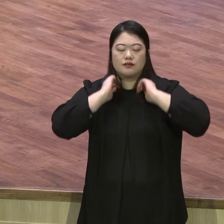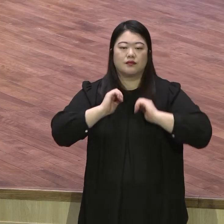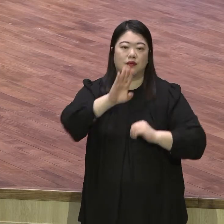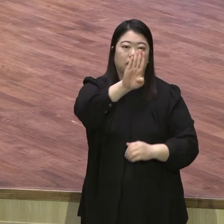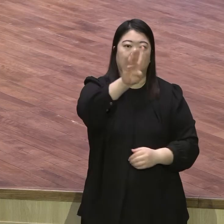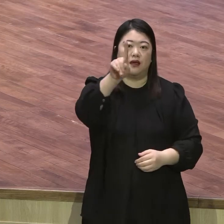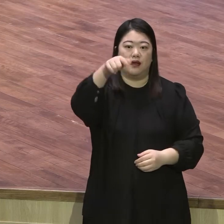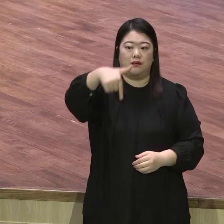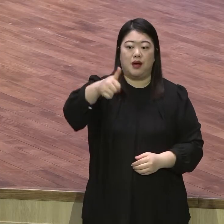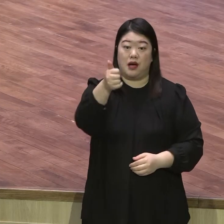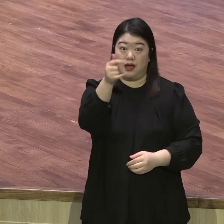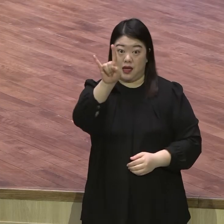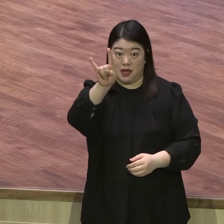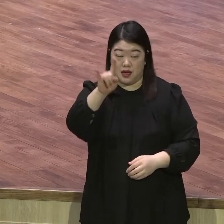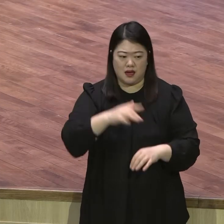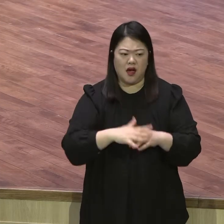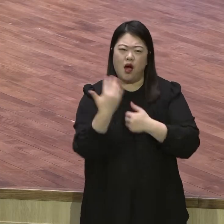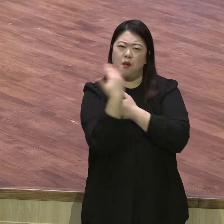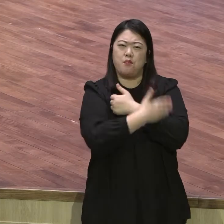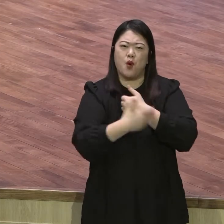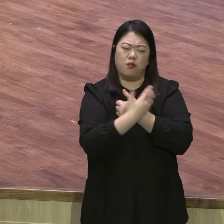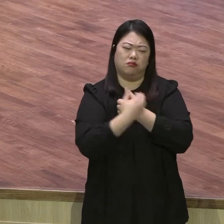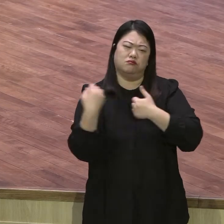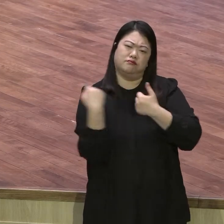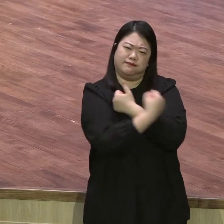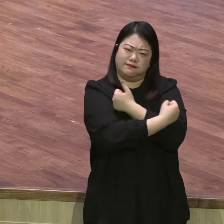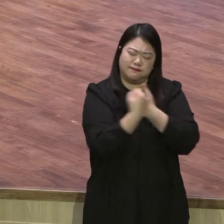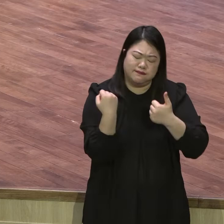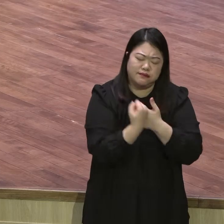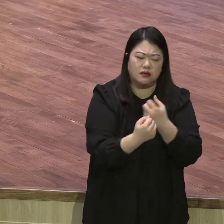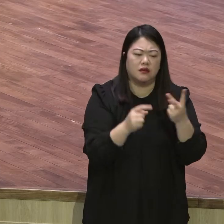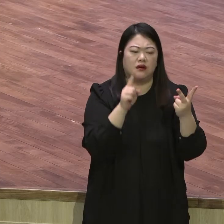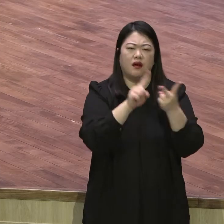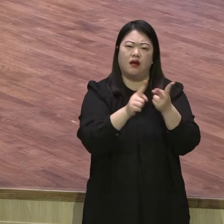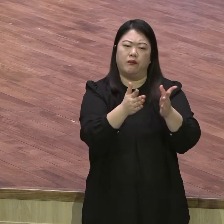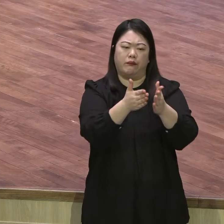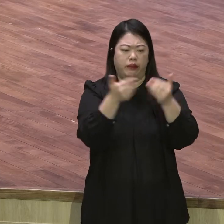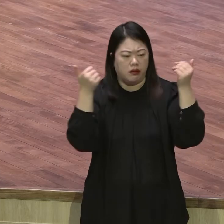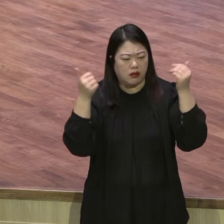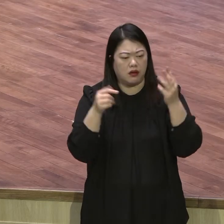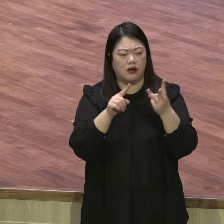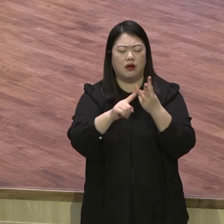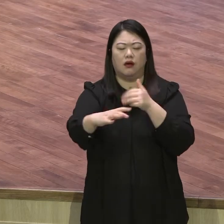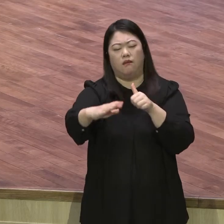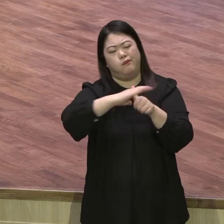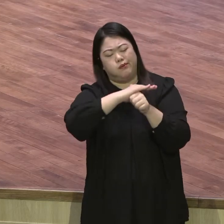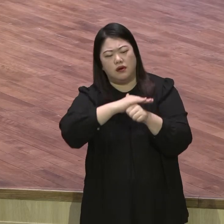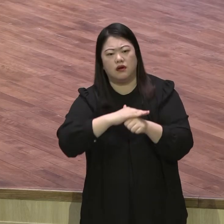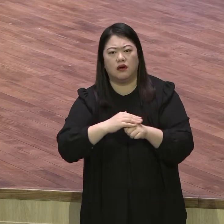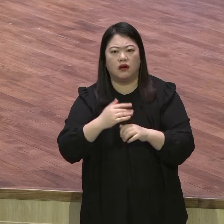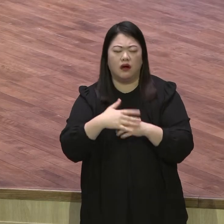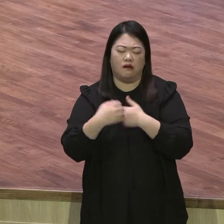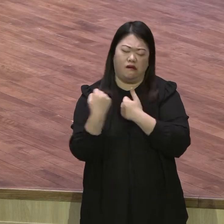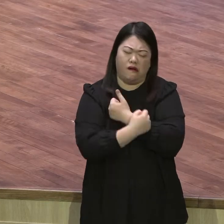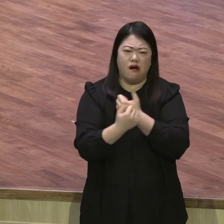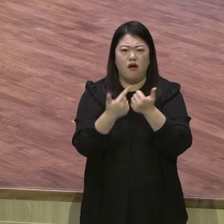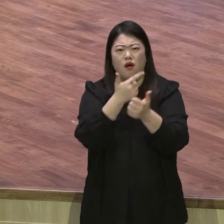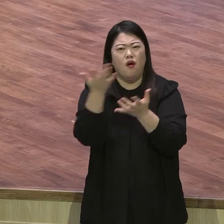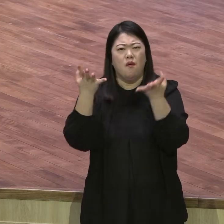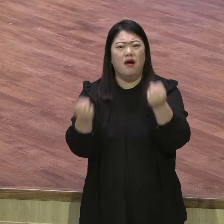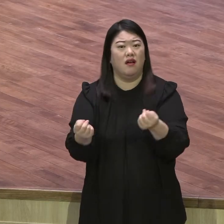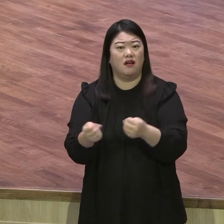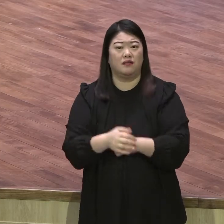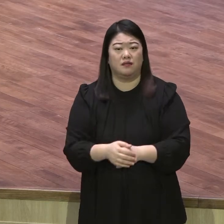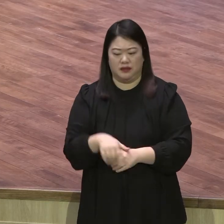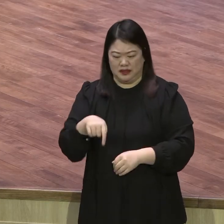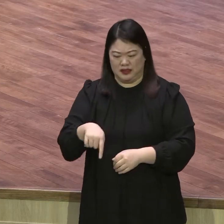가지 의미가 있죠. 육신적으로 뭐 이렇게 매를 맞기도 하고 이래 하지만 이 본당을 헌당을 하면서 이 문화센터를